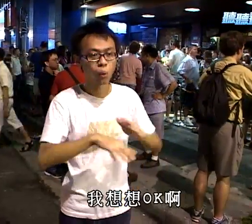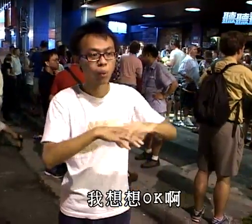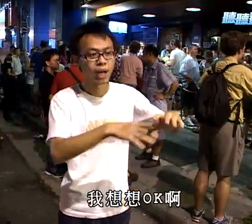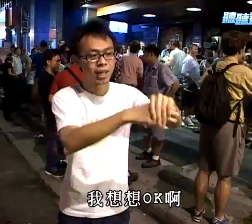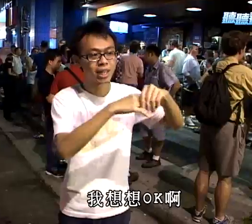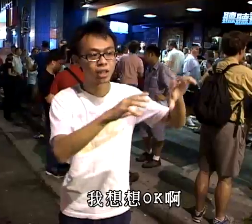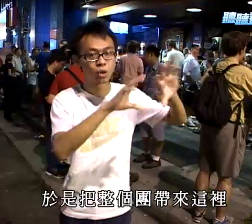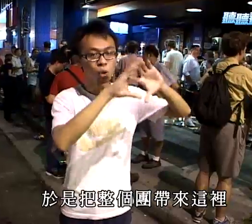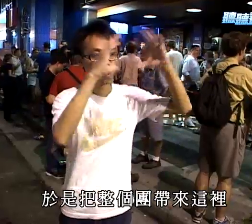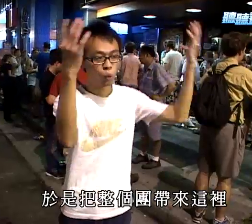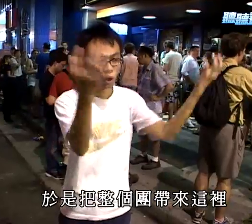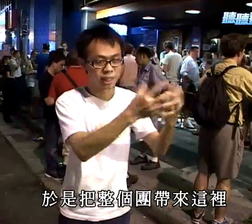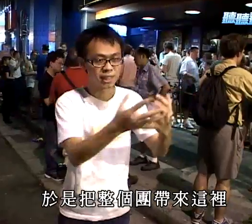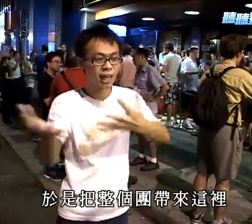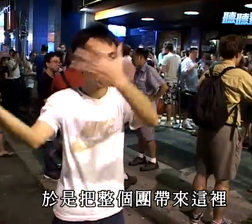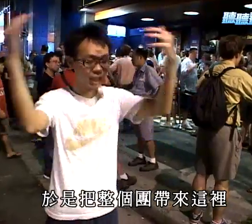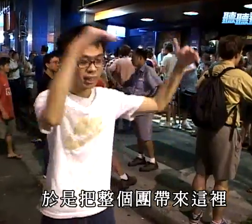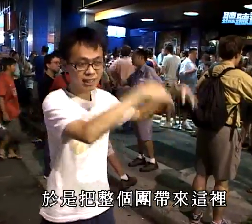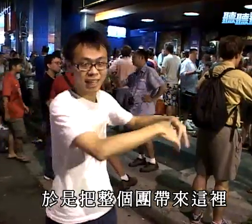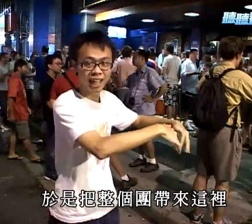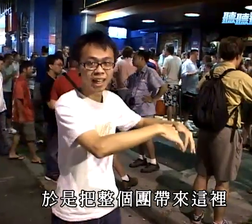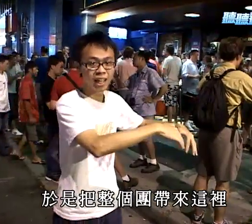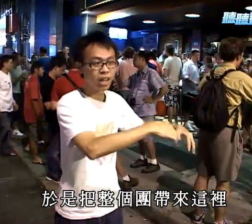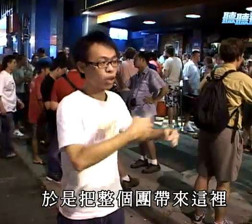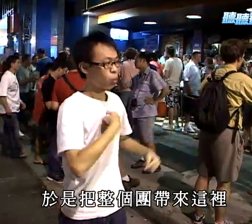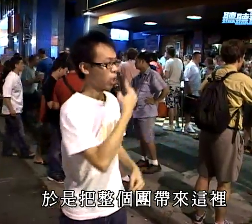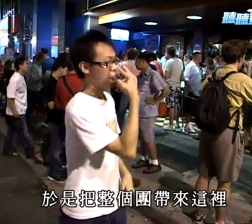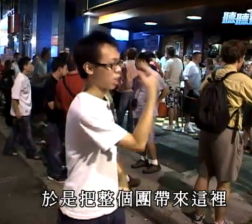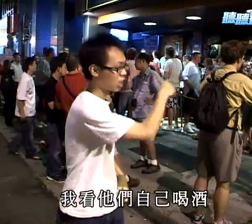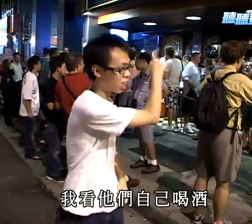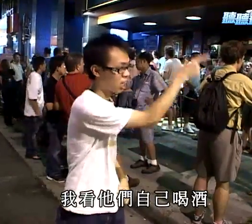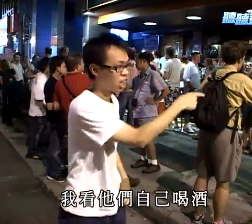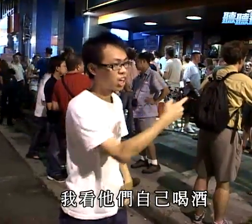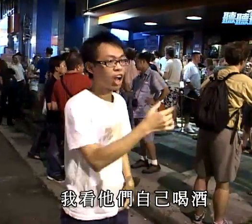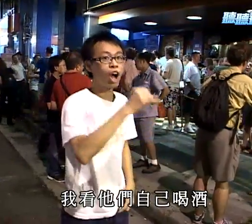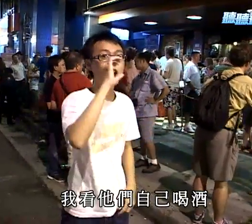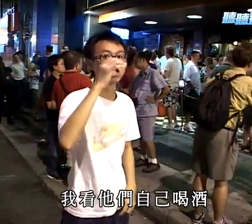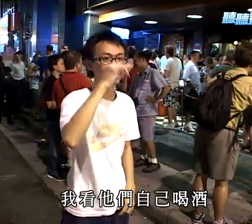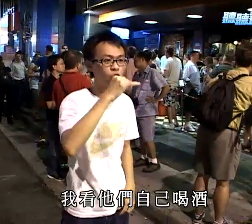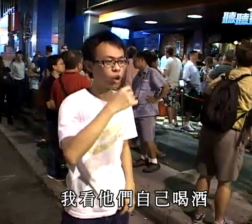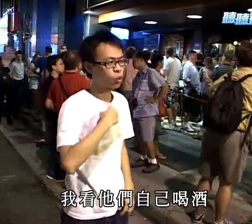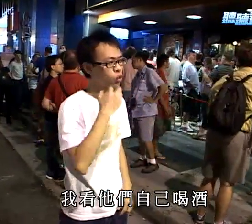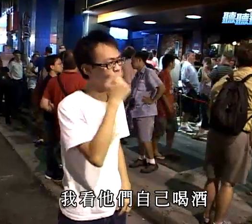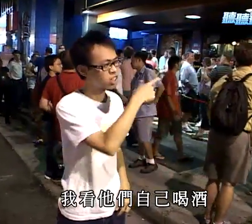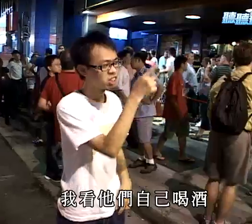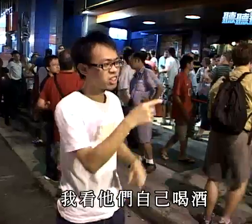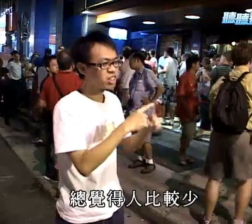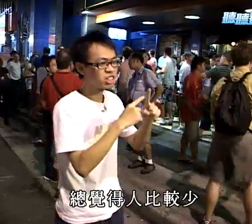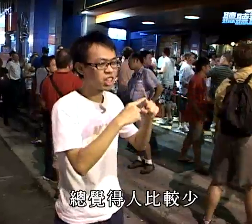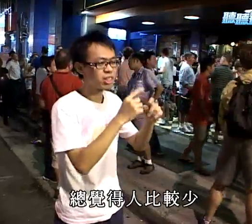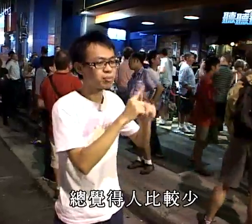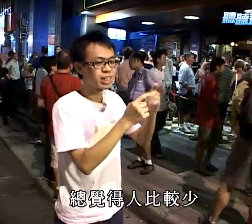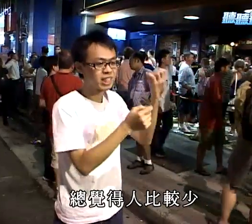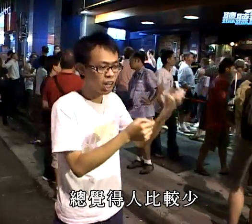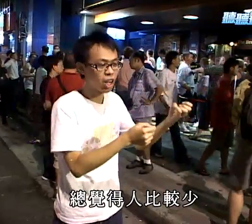啊，于是把整个团带来这里。我看他们自己喝酒，总觉得人比较